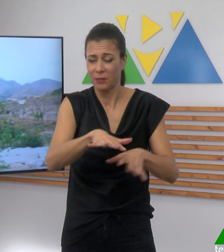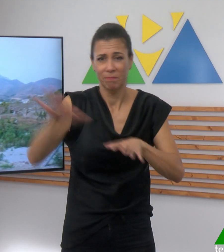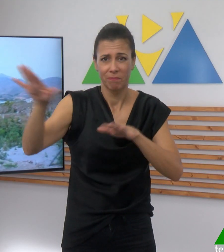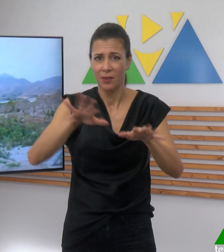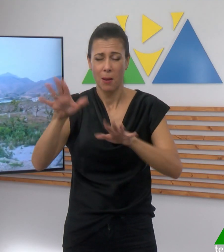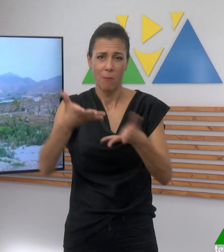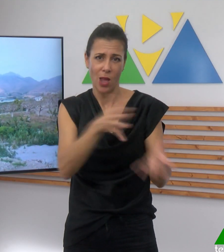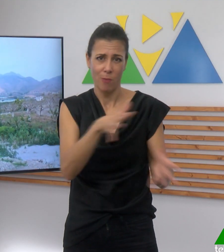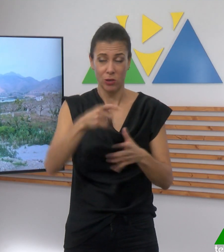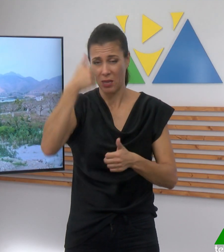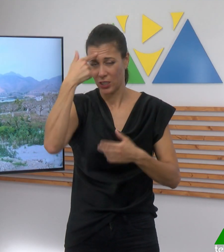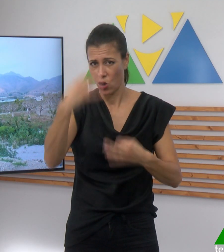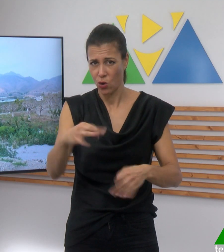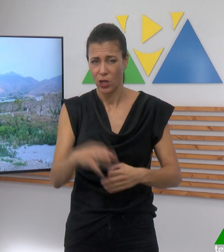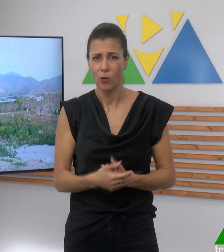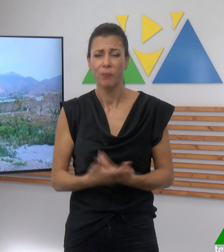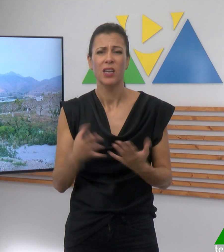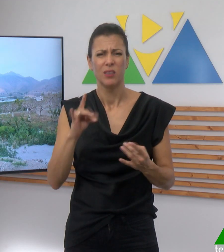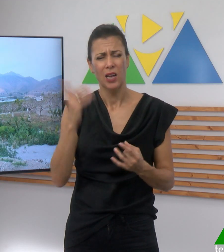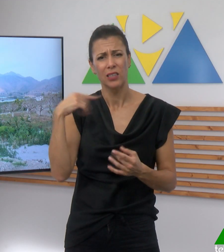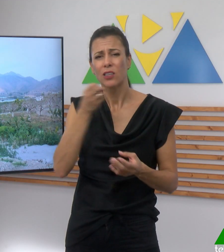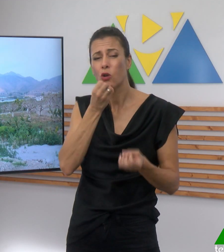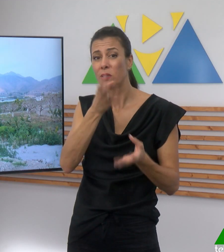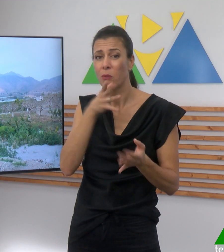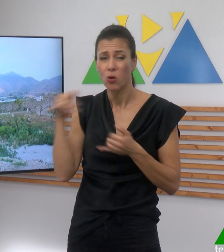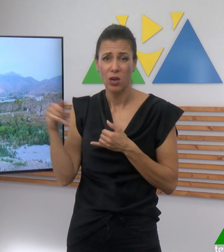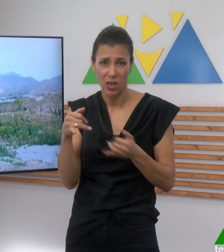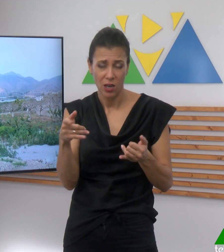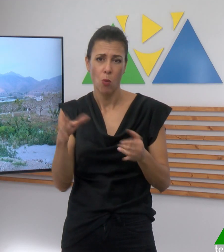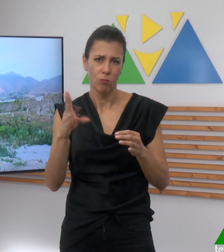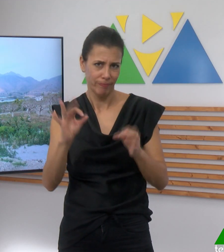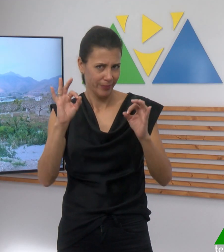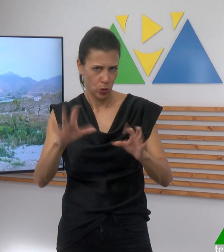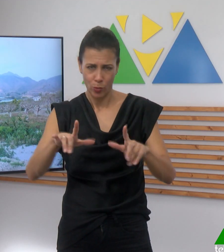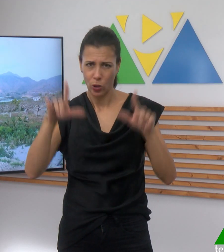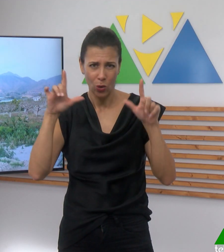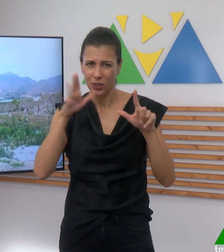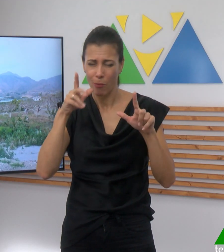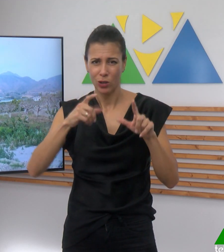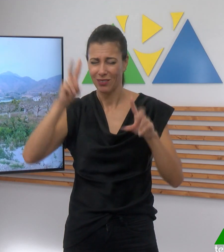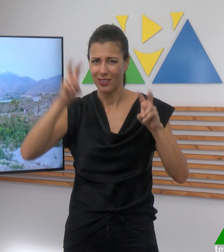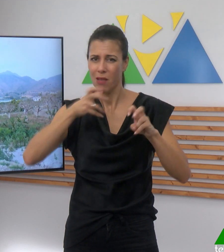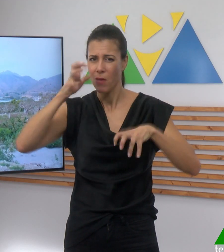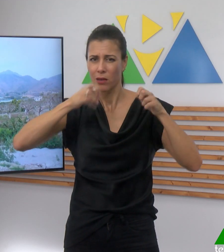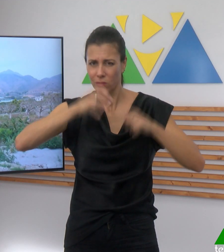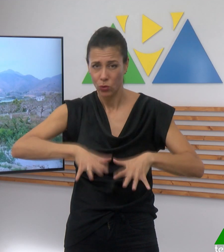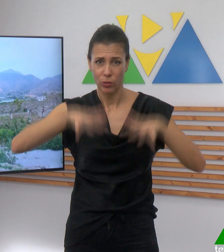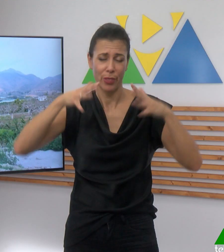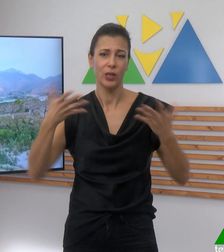lógico y sí porque comentaba antes que el río vuelve a ser protagonista tanto por el tema de las inundaciones eh con lo cual convertía la